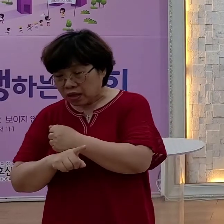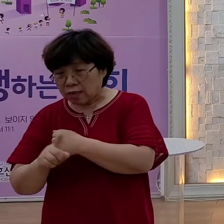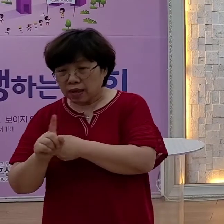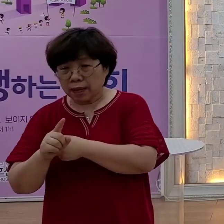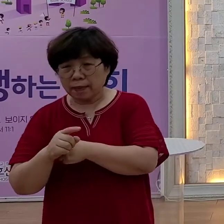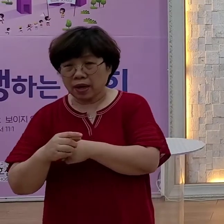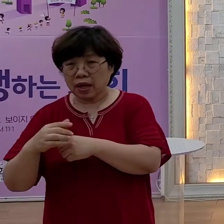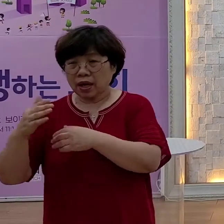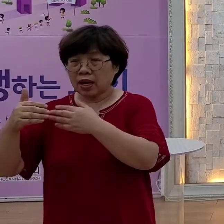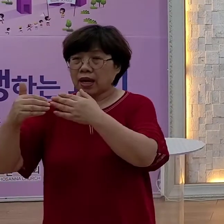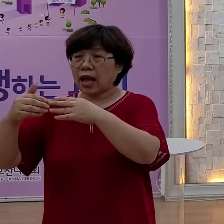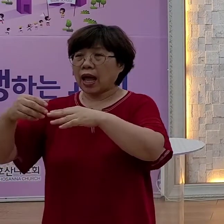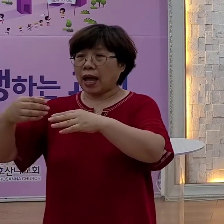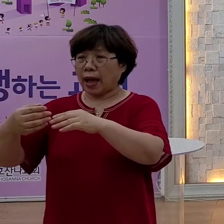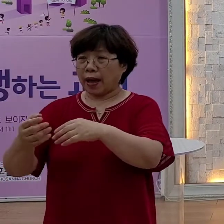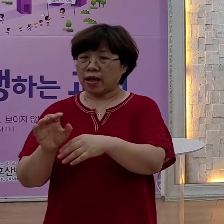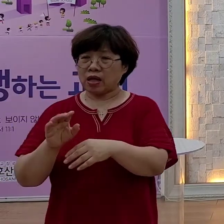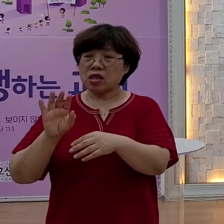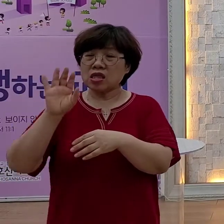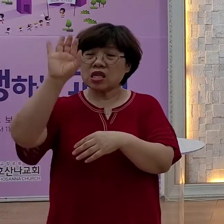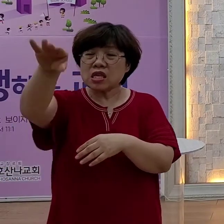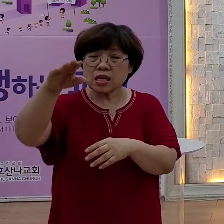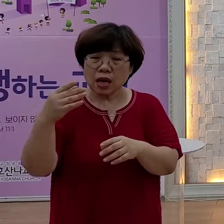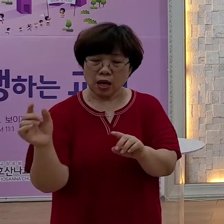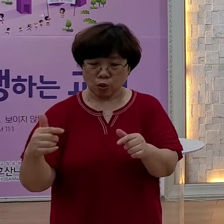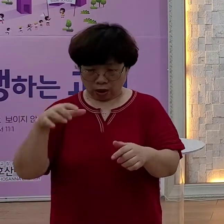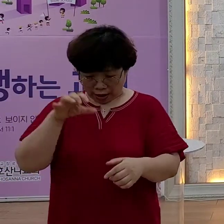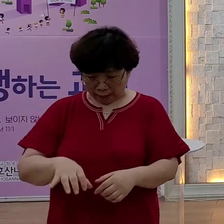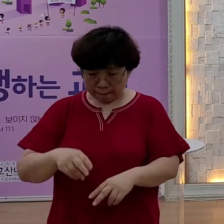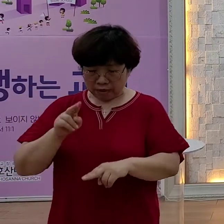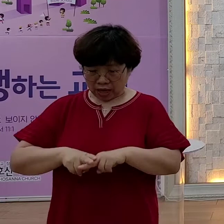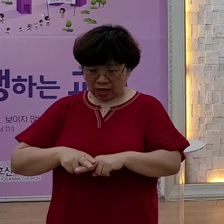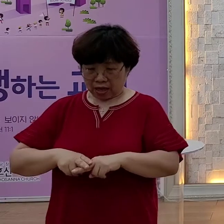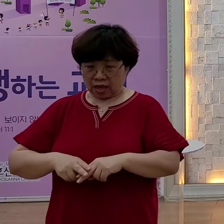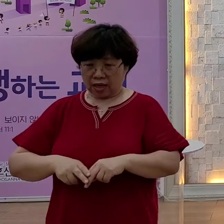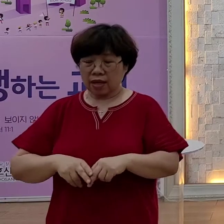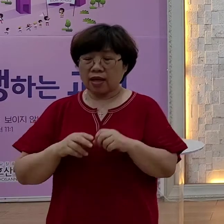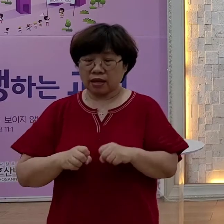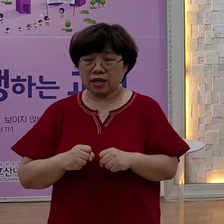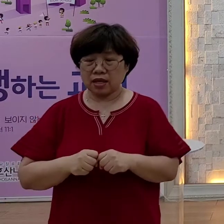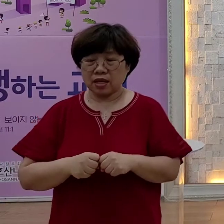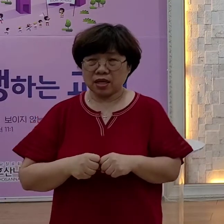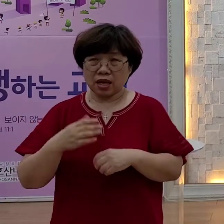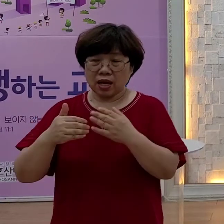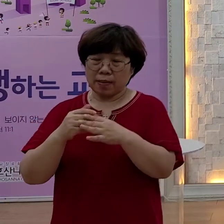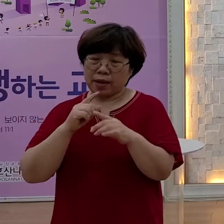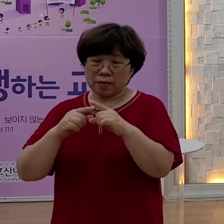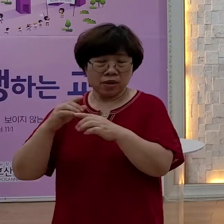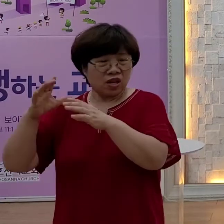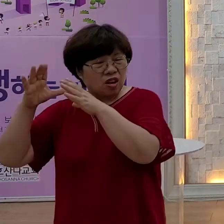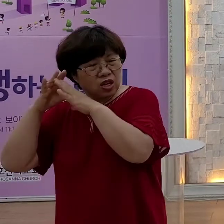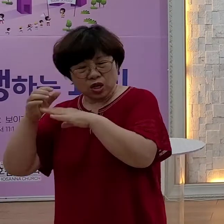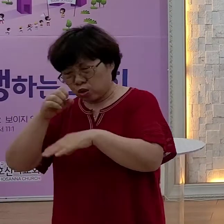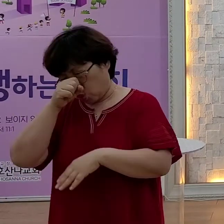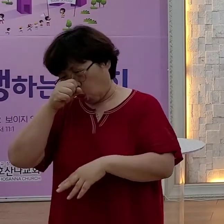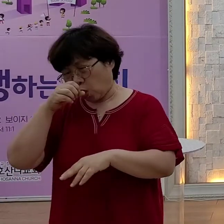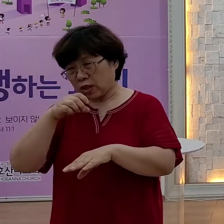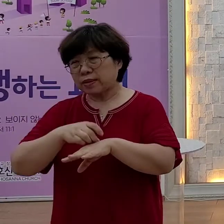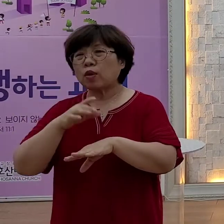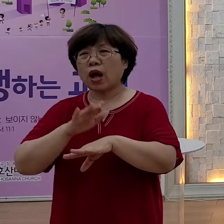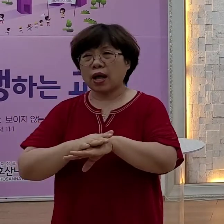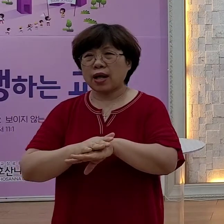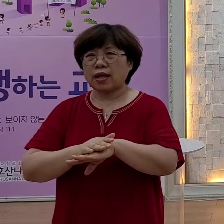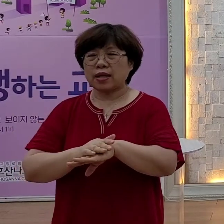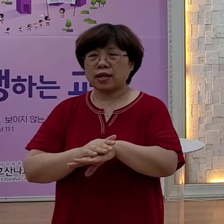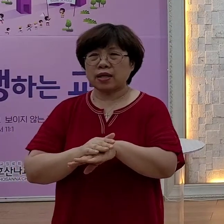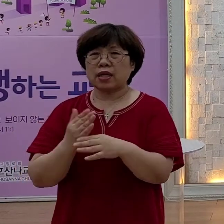앉아서 하나님의 말씀을 경청하는 좋은 습관을 가져야 한다라는 것을 말씀합니다.